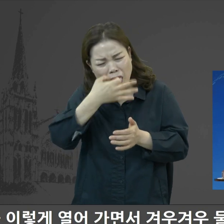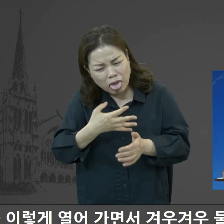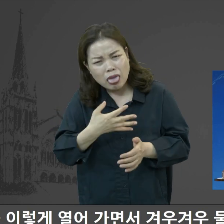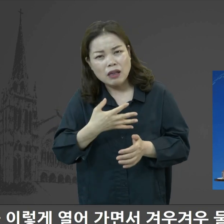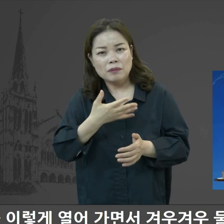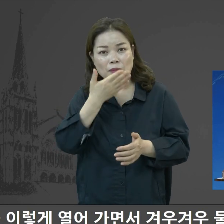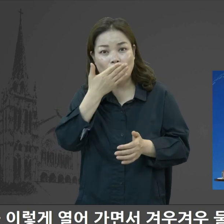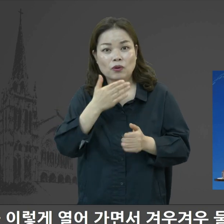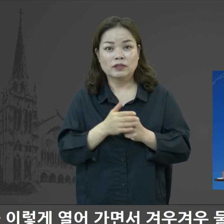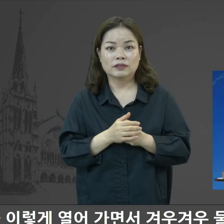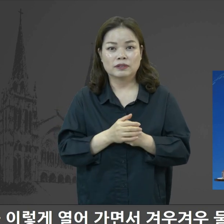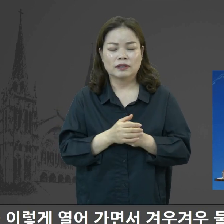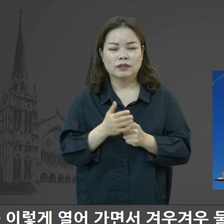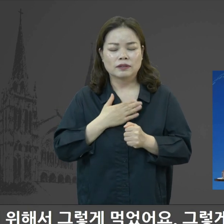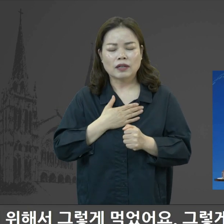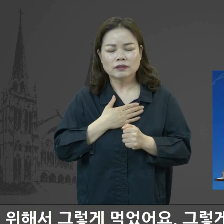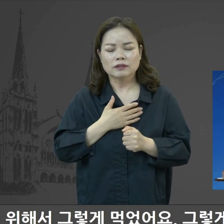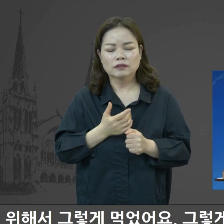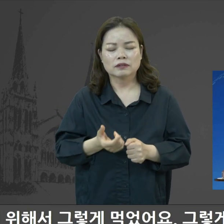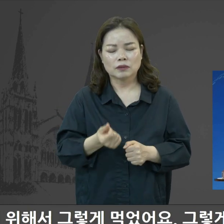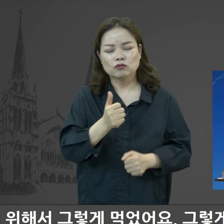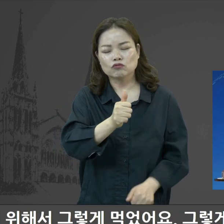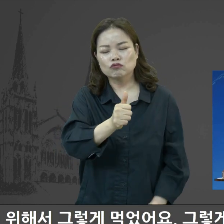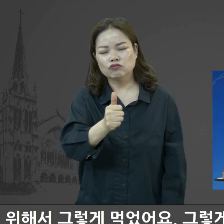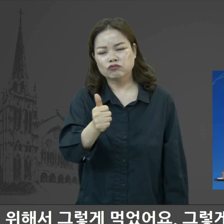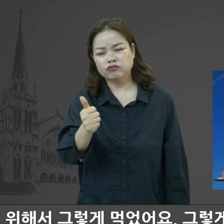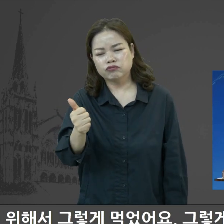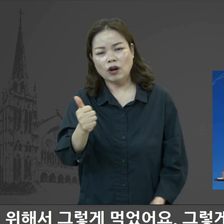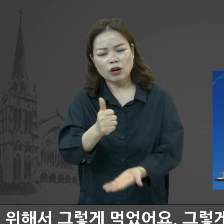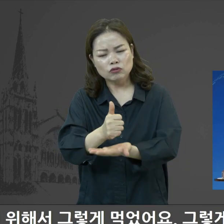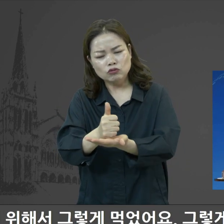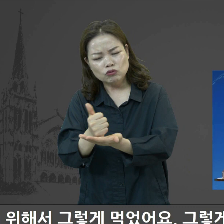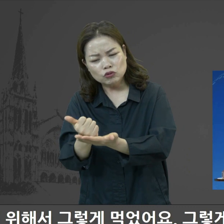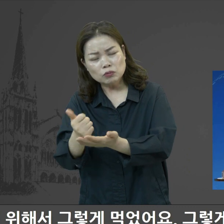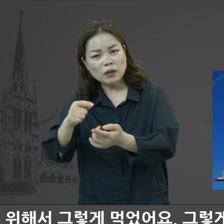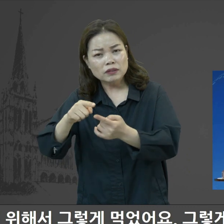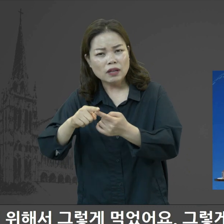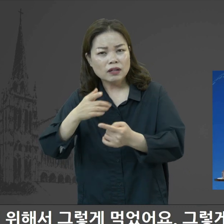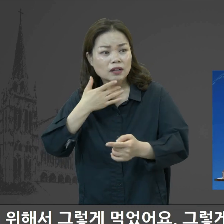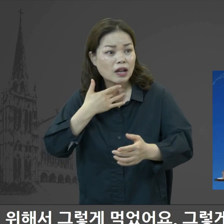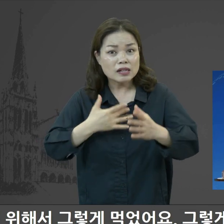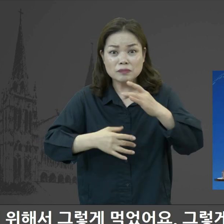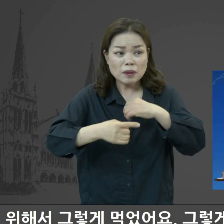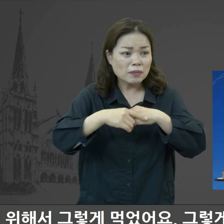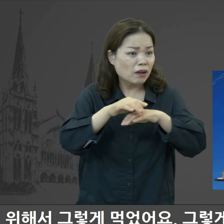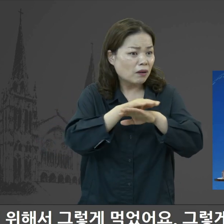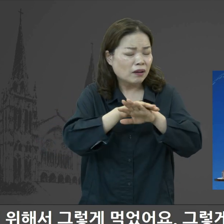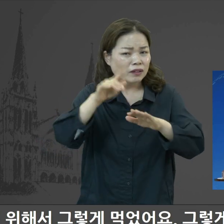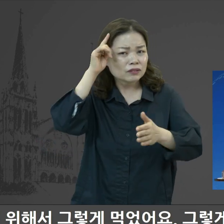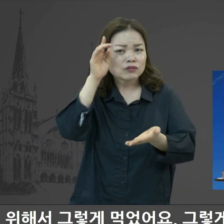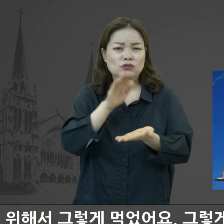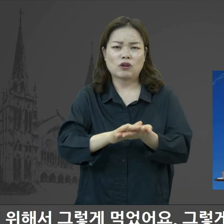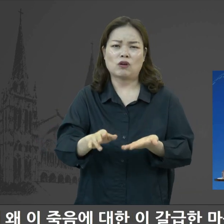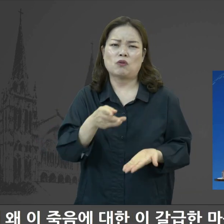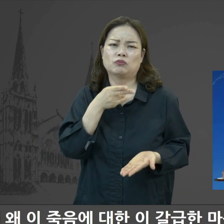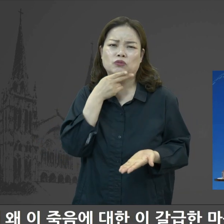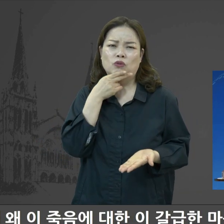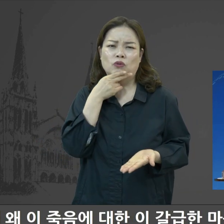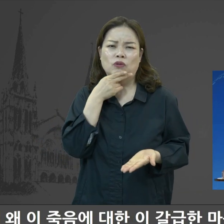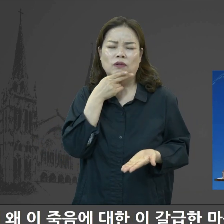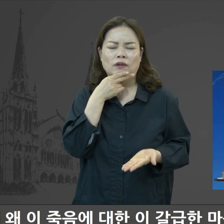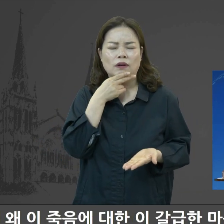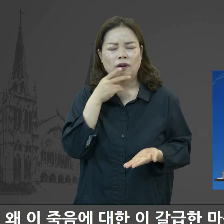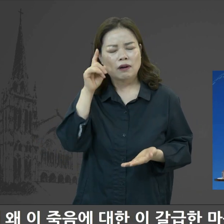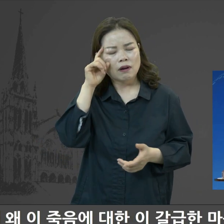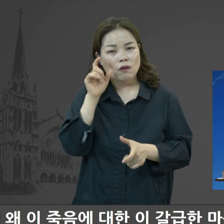정말 나는 곧 죽는데 왜 이 죽음에 대한 이 갈급한 마음이 해결되지 않을까? 그것 때문에 굉장히